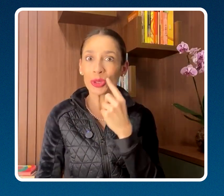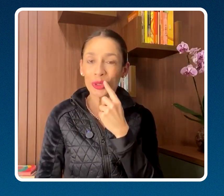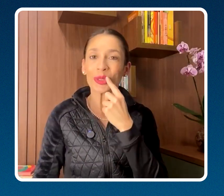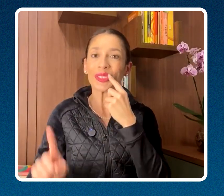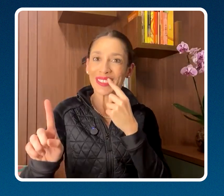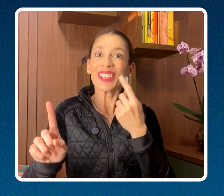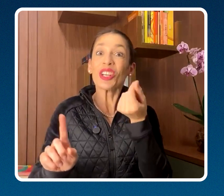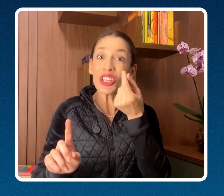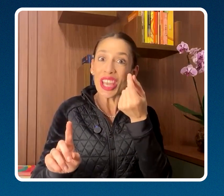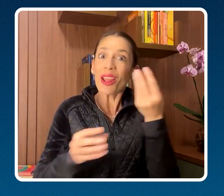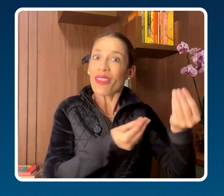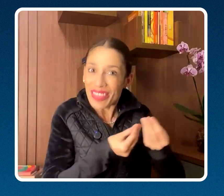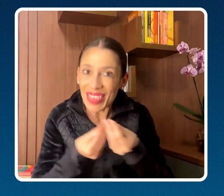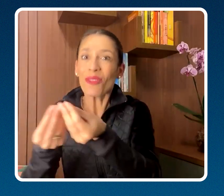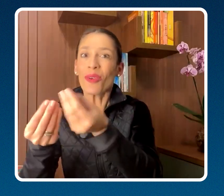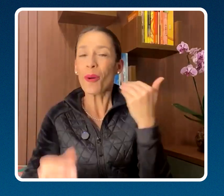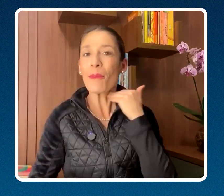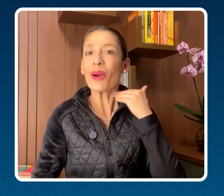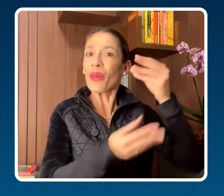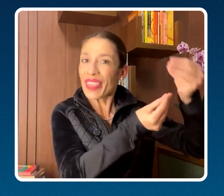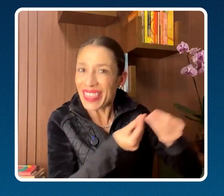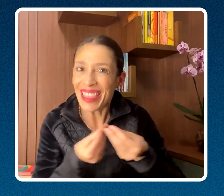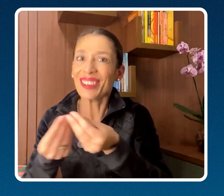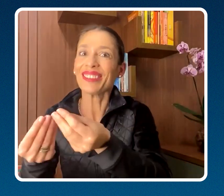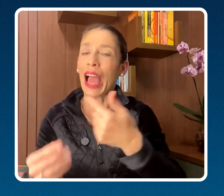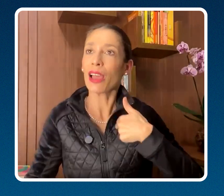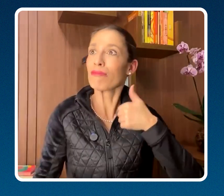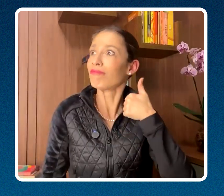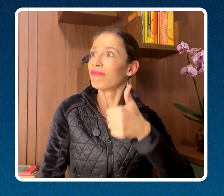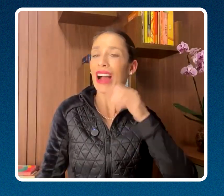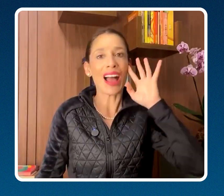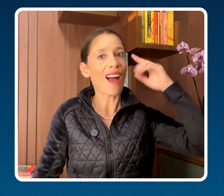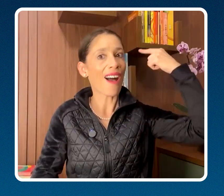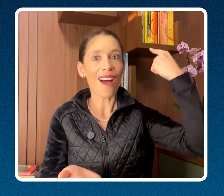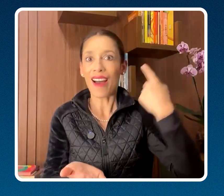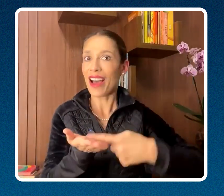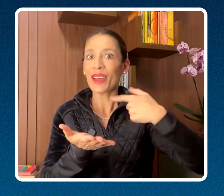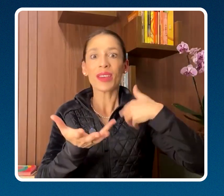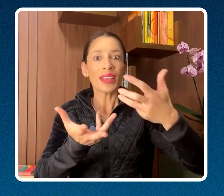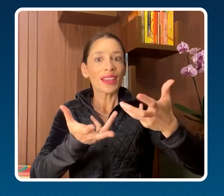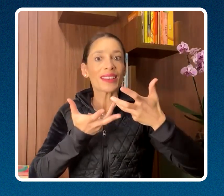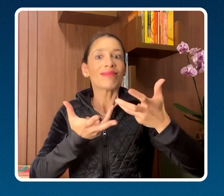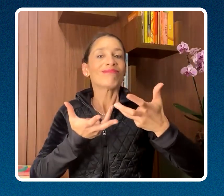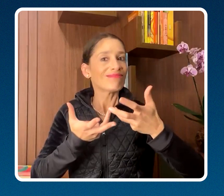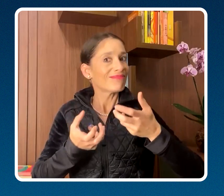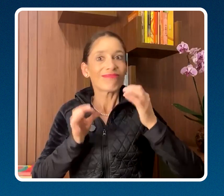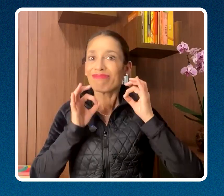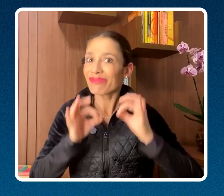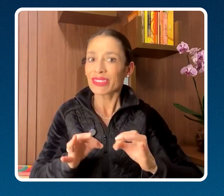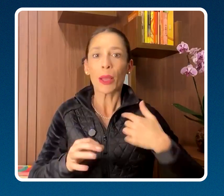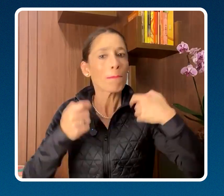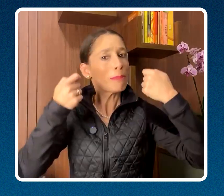receberam. E foi ali o ups para eu realmente me decidir realmente o que eu queria. Assim, ir a